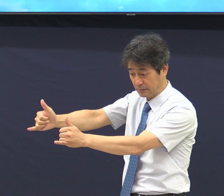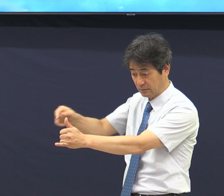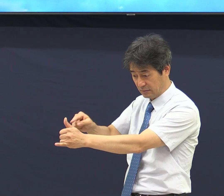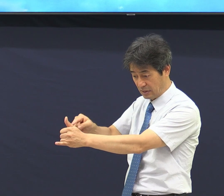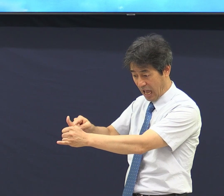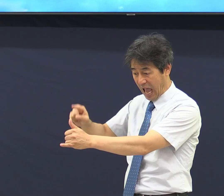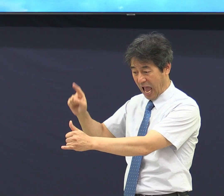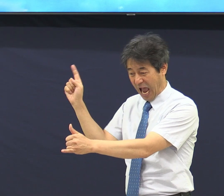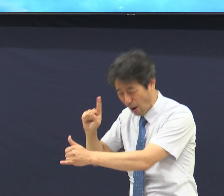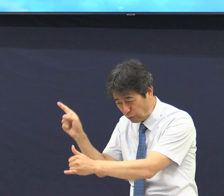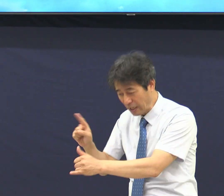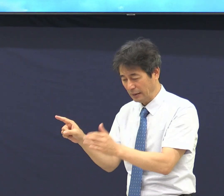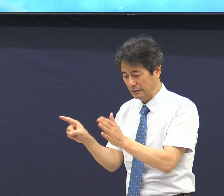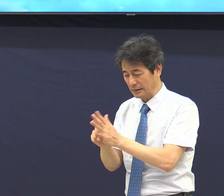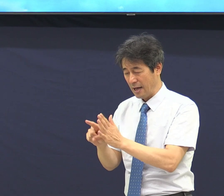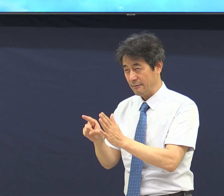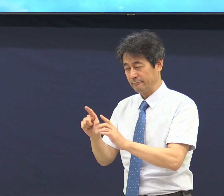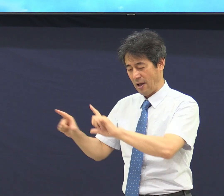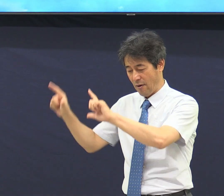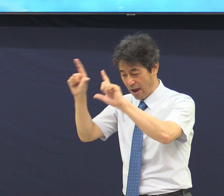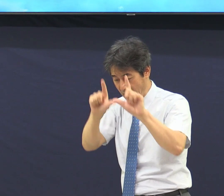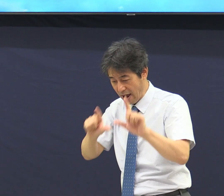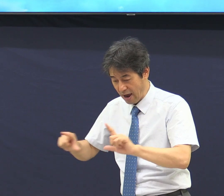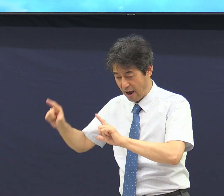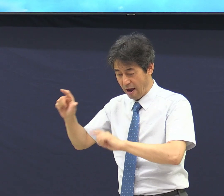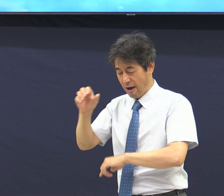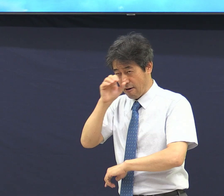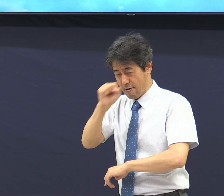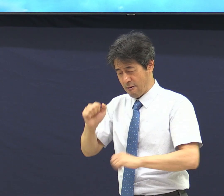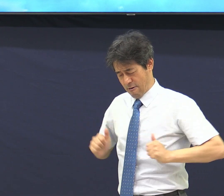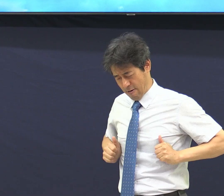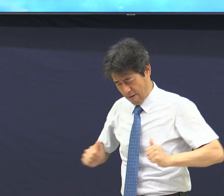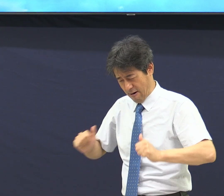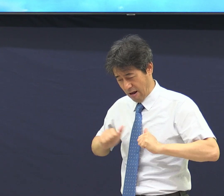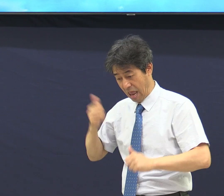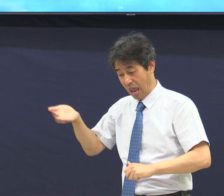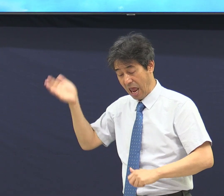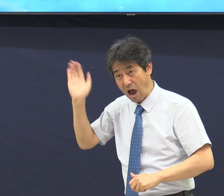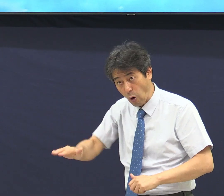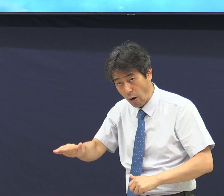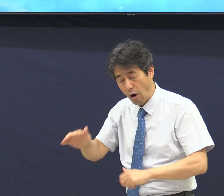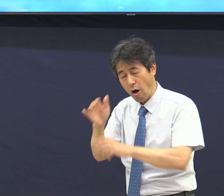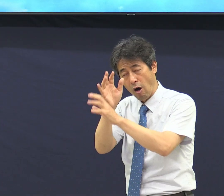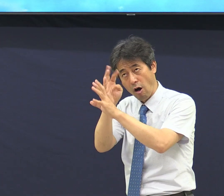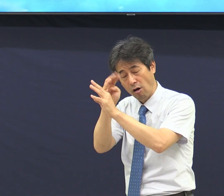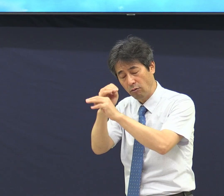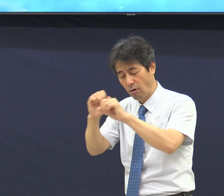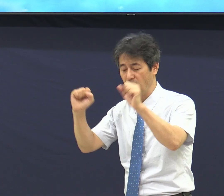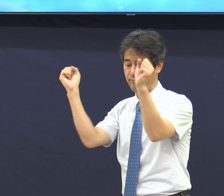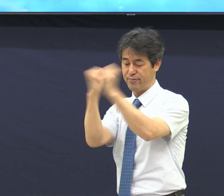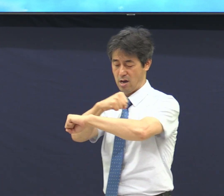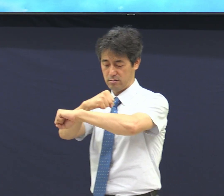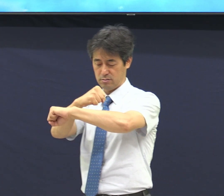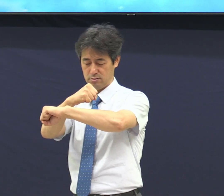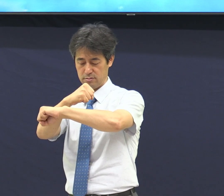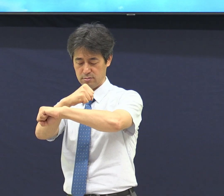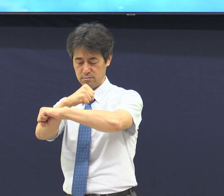믿는 사람이 되고 하나님께서 예정하시지 않았다고 한다면 믿음 생활을 선하게 열심히 할지라도 언젠가